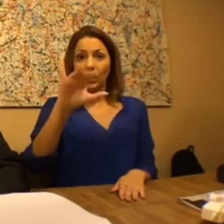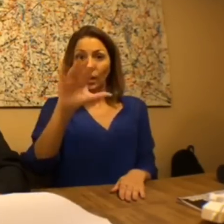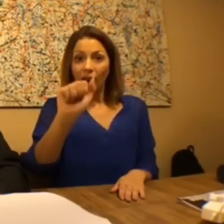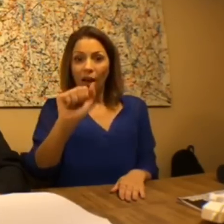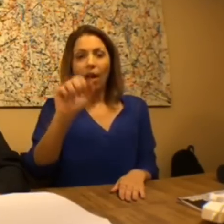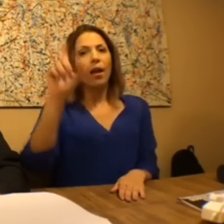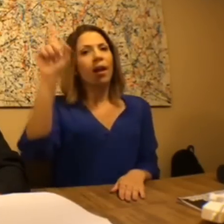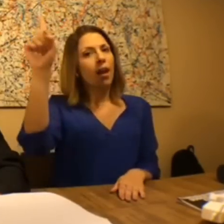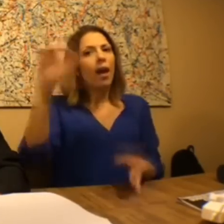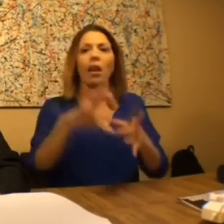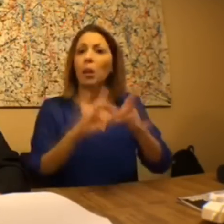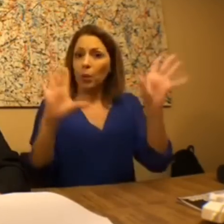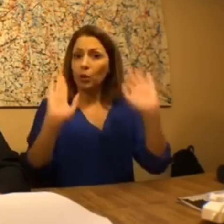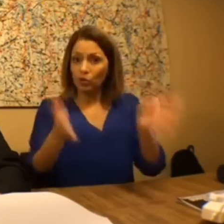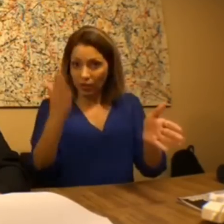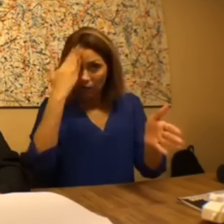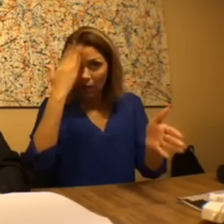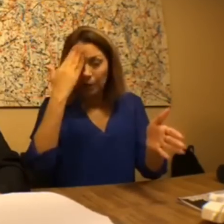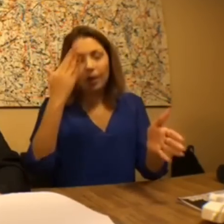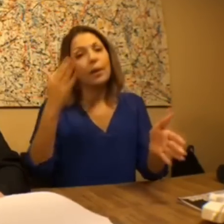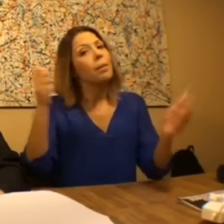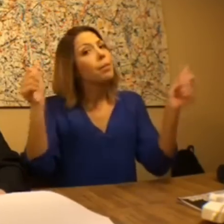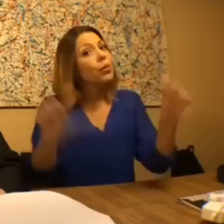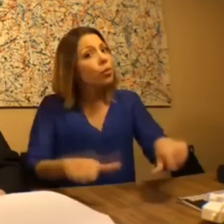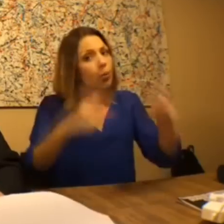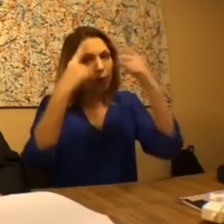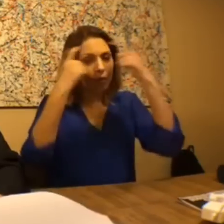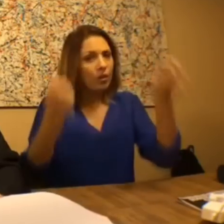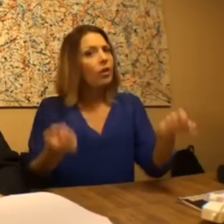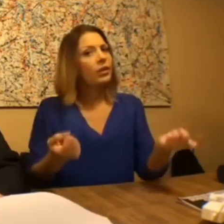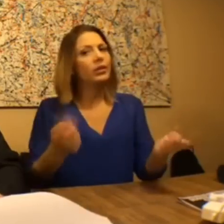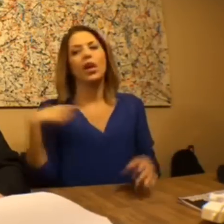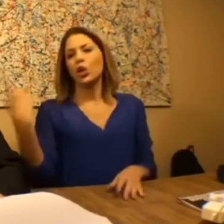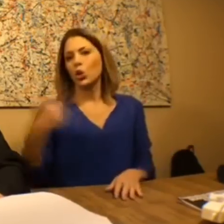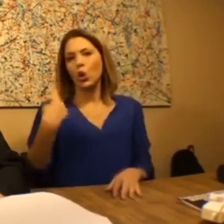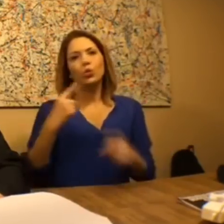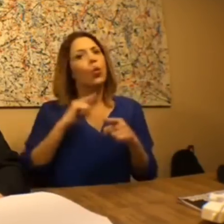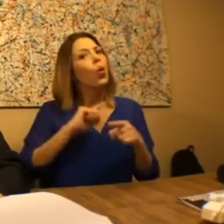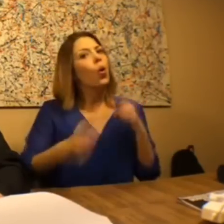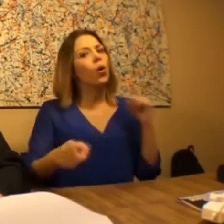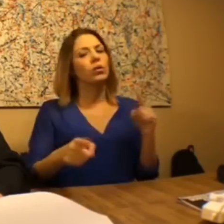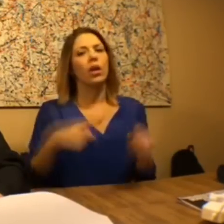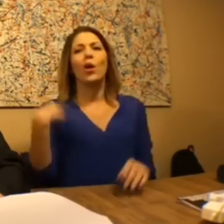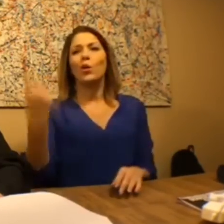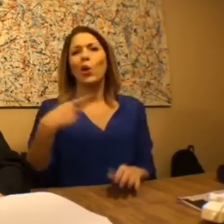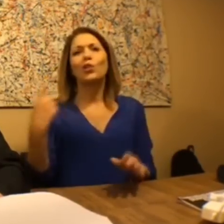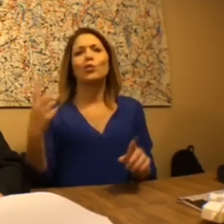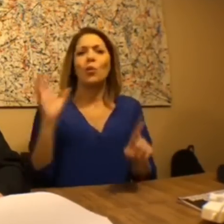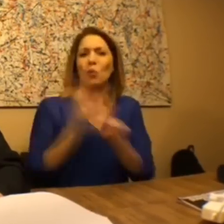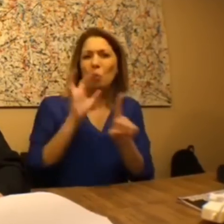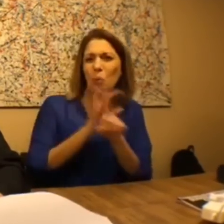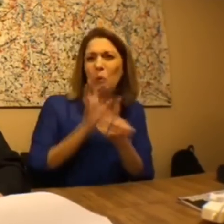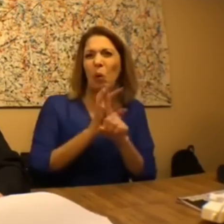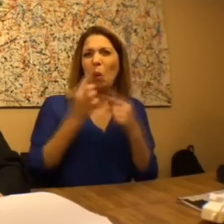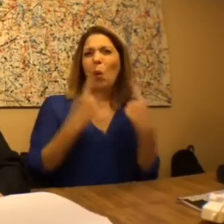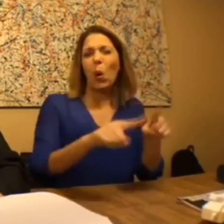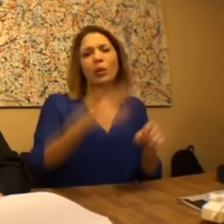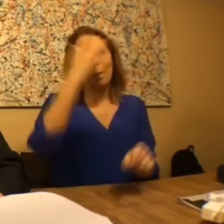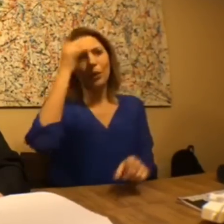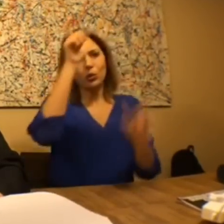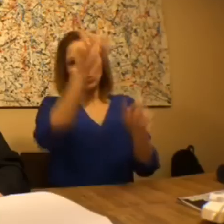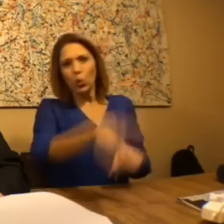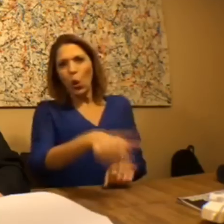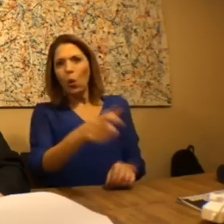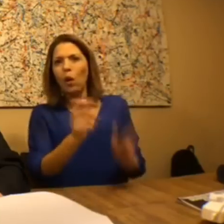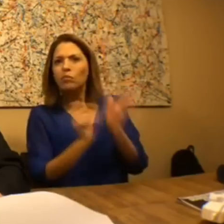parte, não a descriminalização das drogas. Ninguém quer perseguir o usuário nem botar o usuário na cadeia.